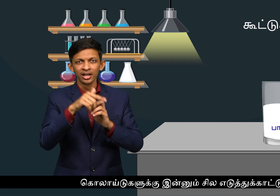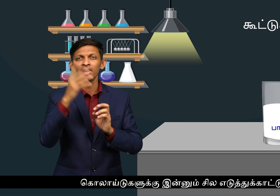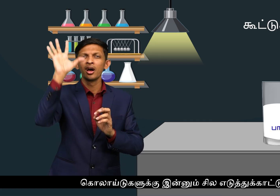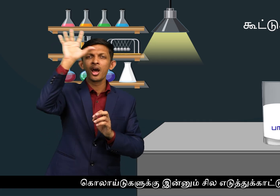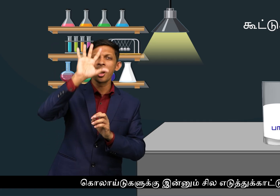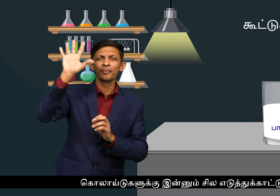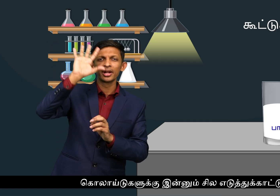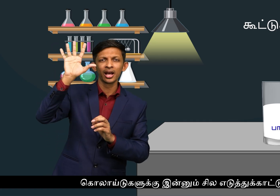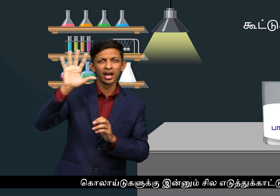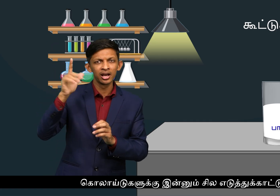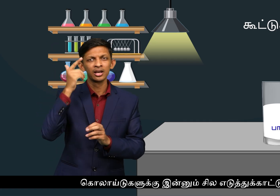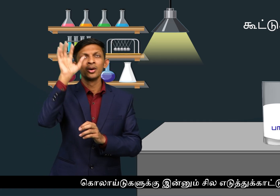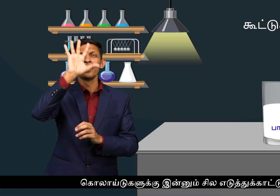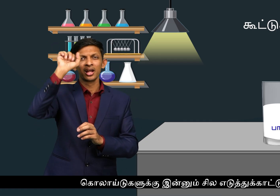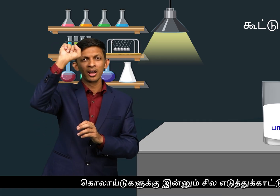எடுத்துக்காட்டுகள்.